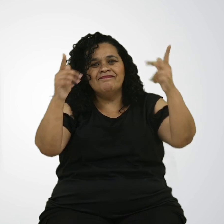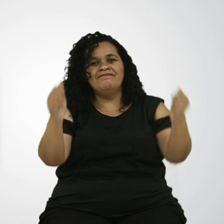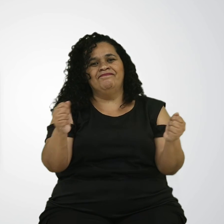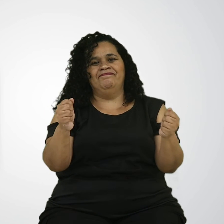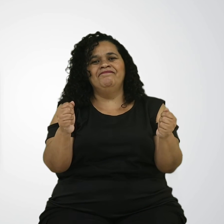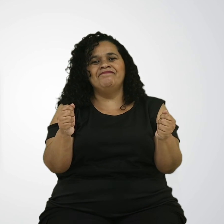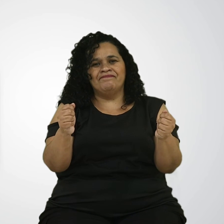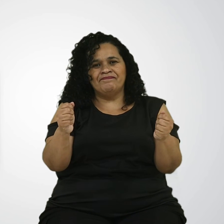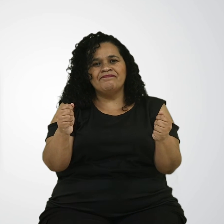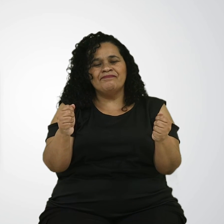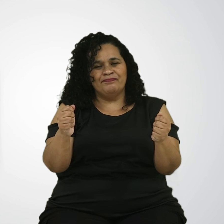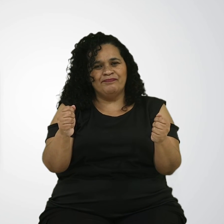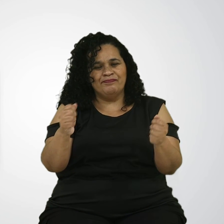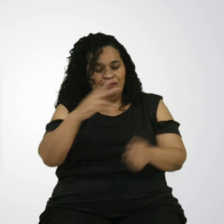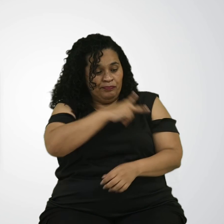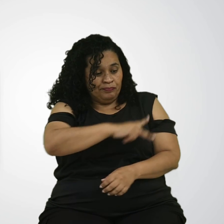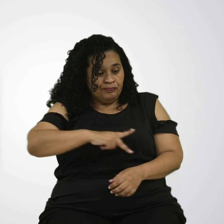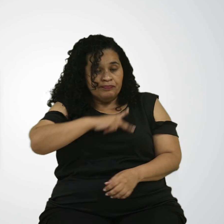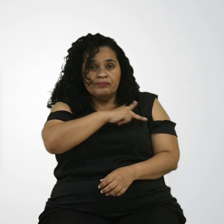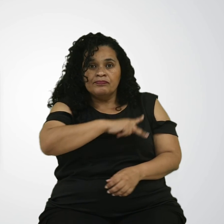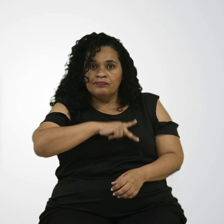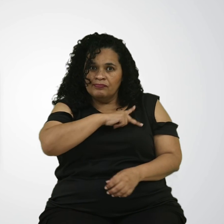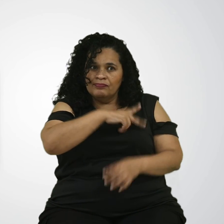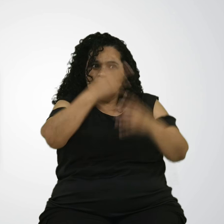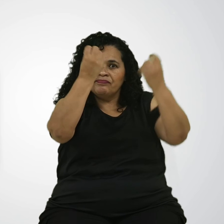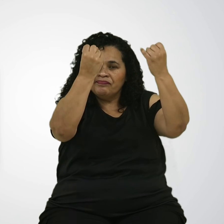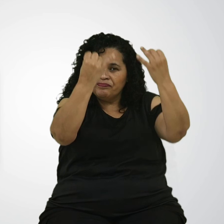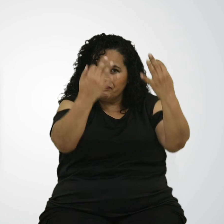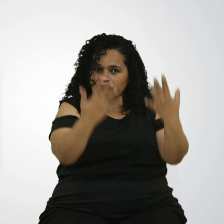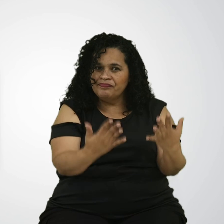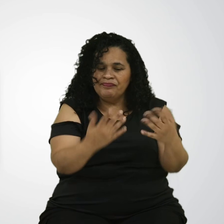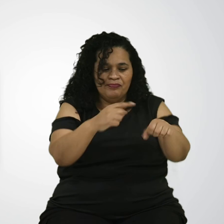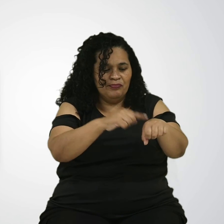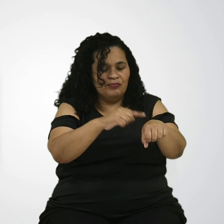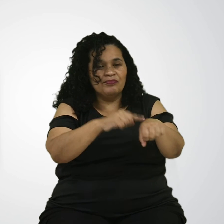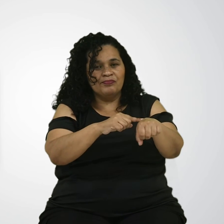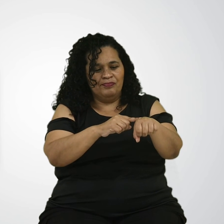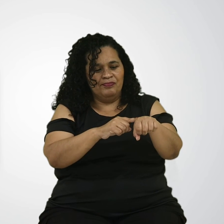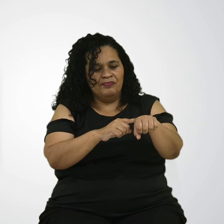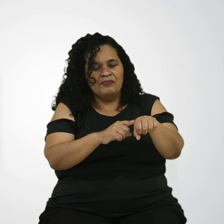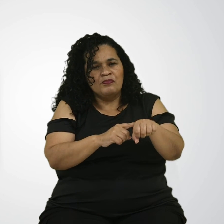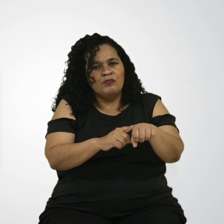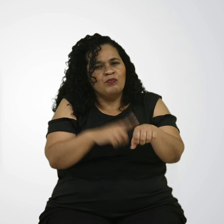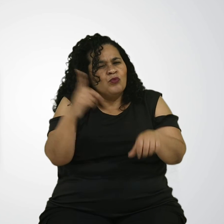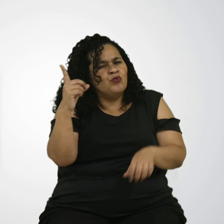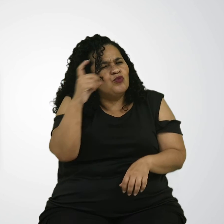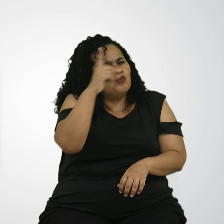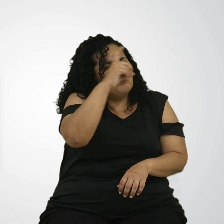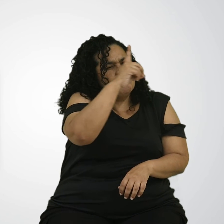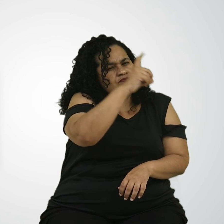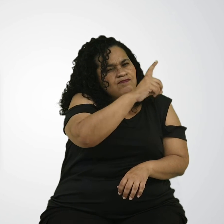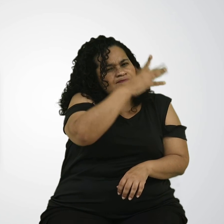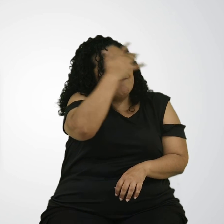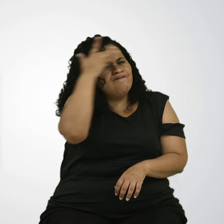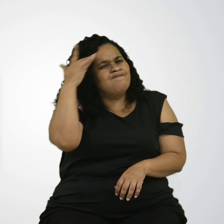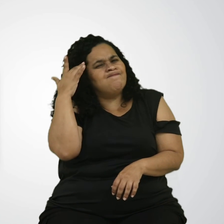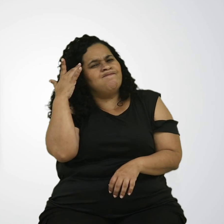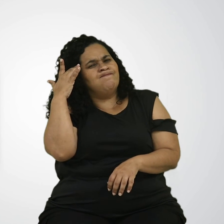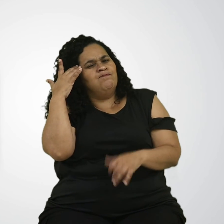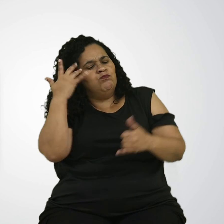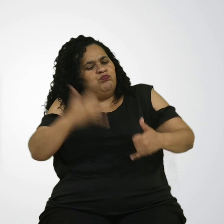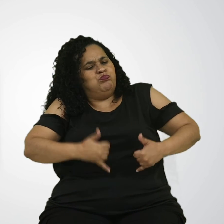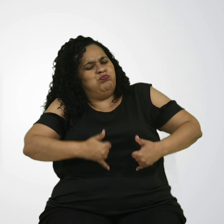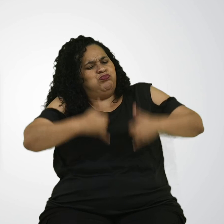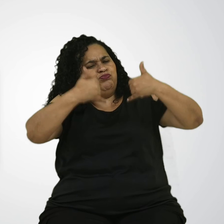fruto daquilo que o apóstolo Paulo falou para Timóteo, né? Os tempos difíceis, em que o egoísmo tomaria conta do coração de tal forma que a gente